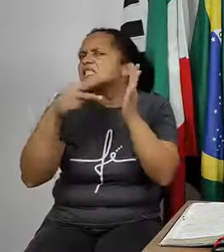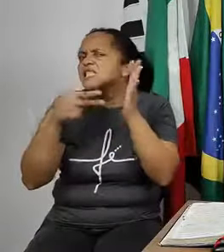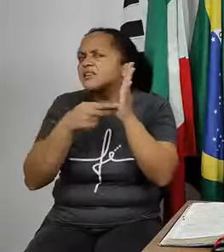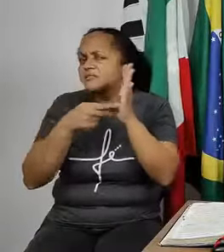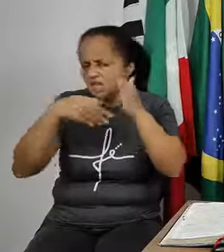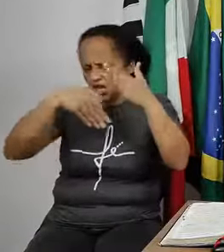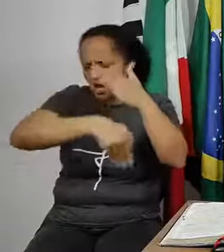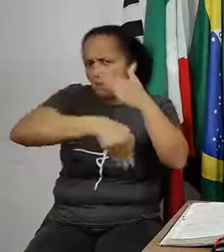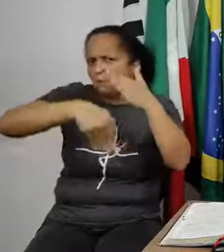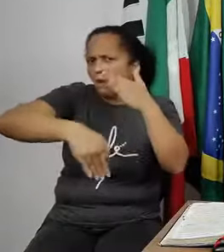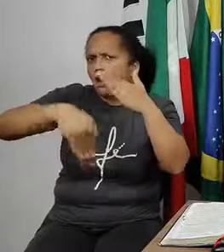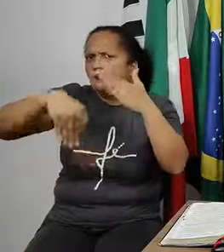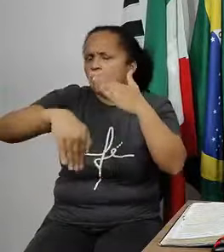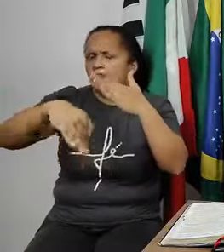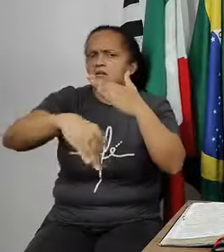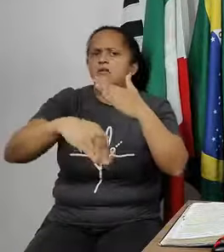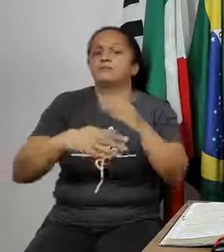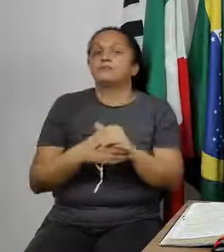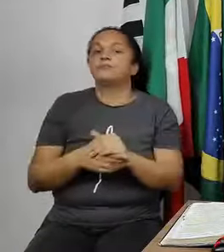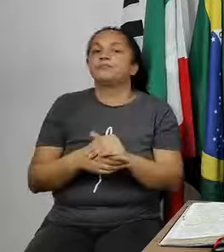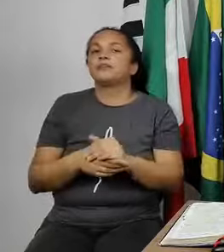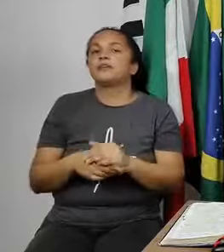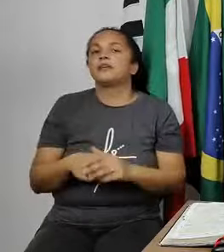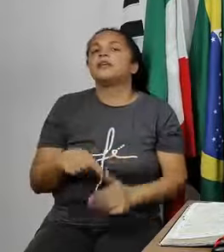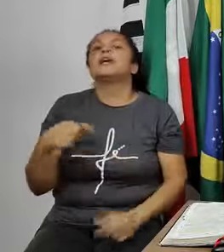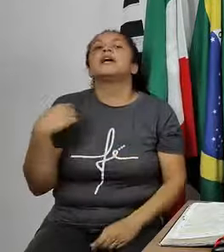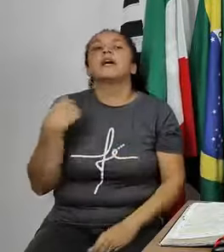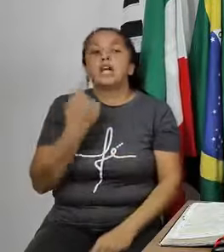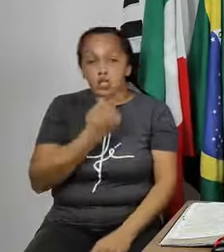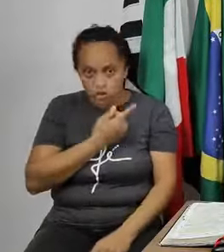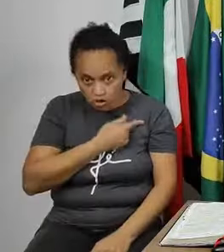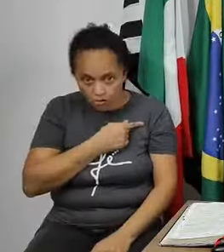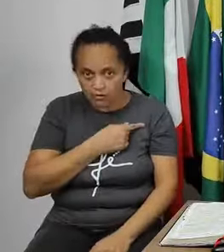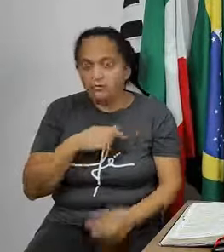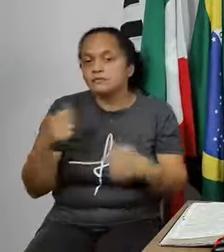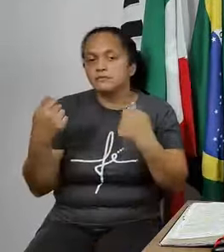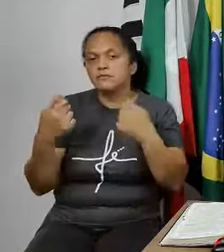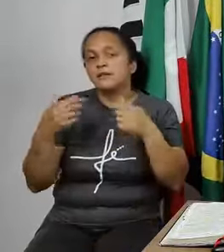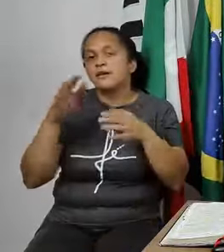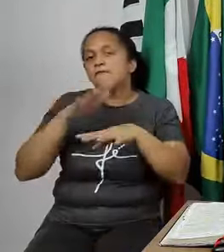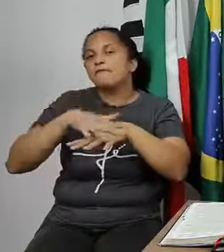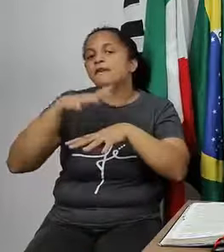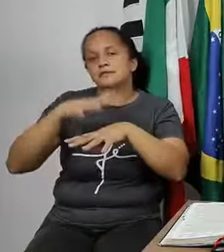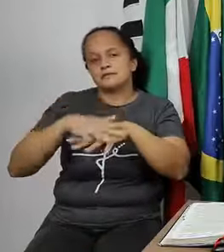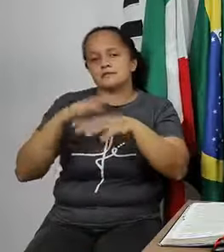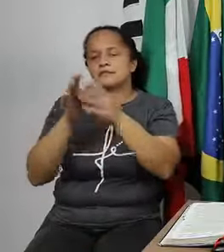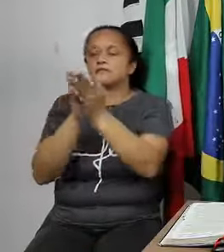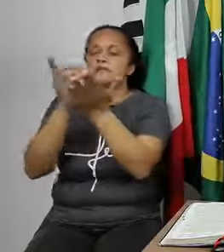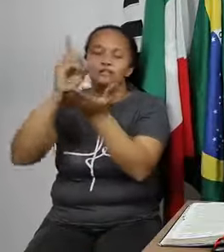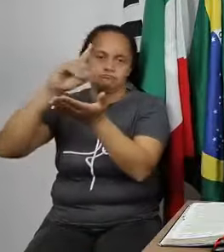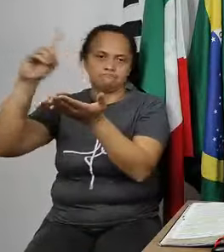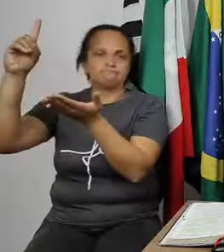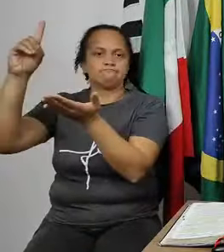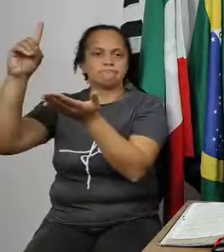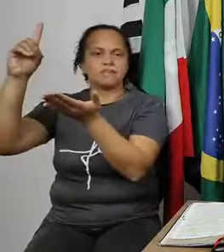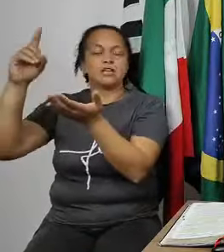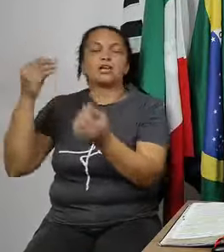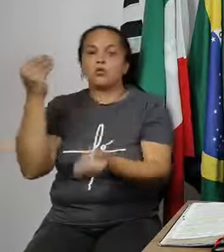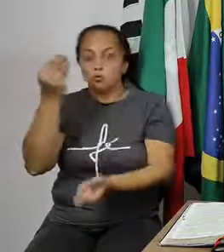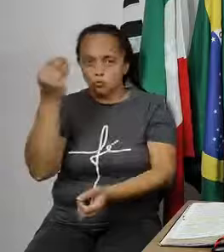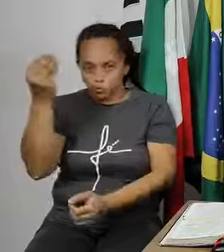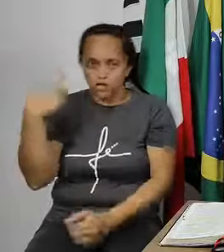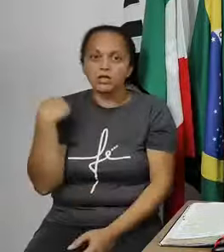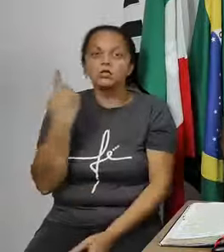representa a prática da palavra de Deus. Quando nós